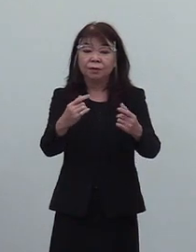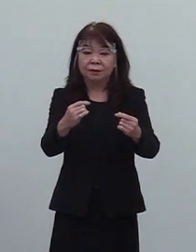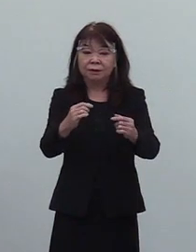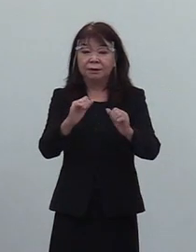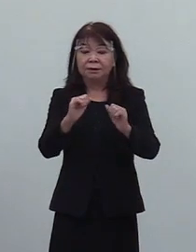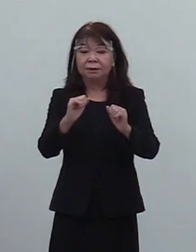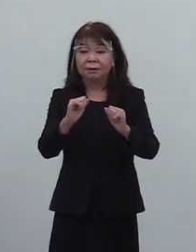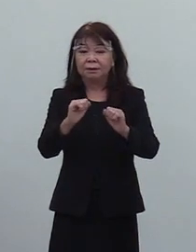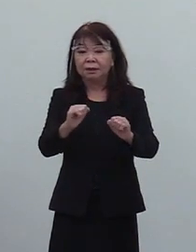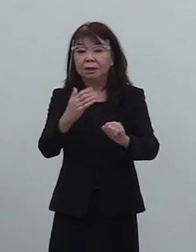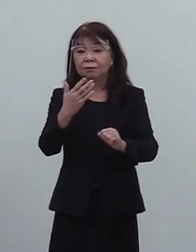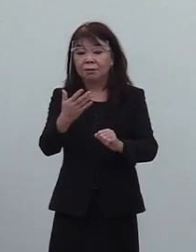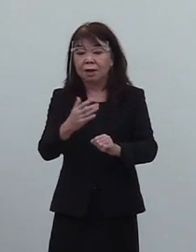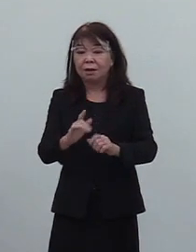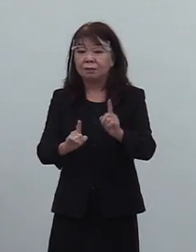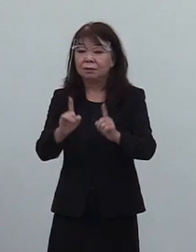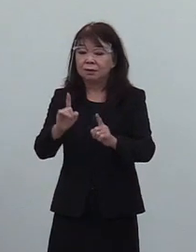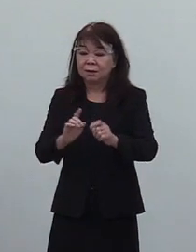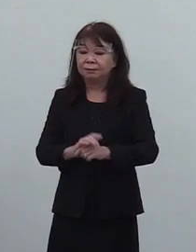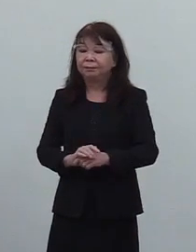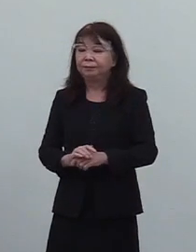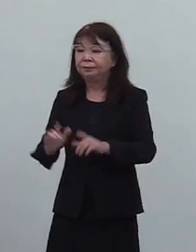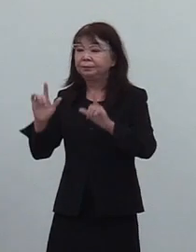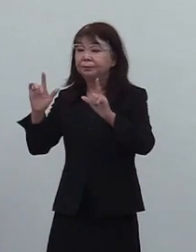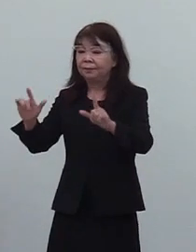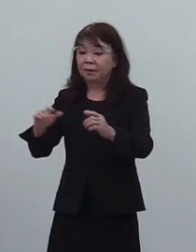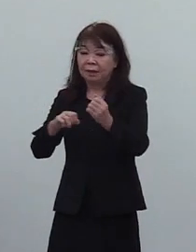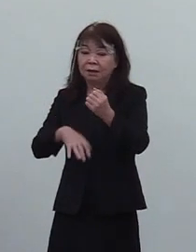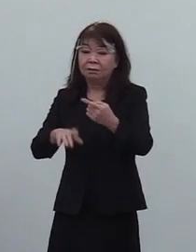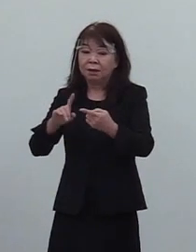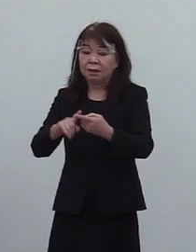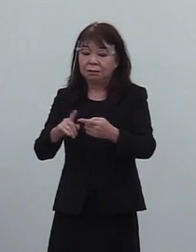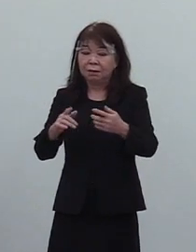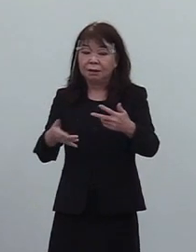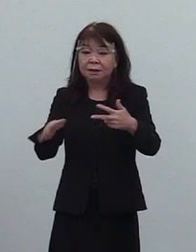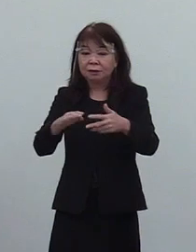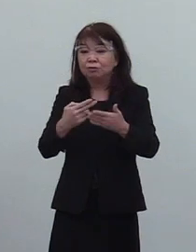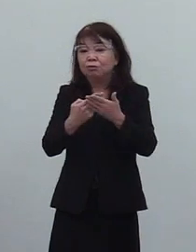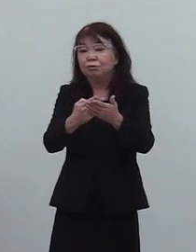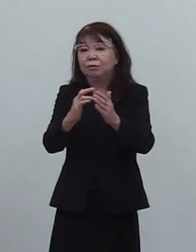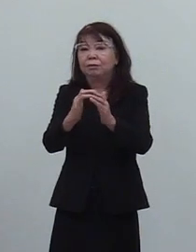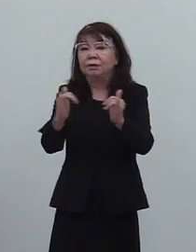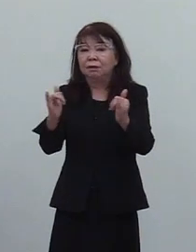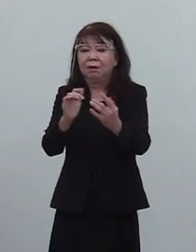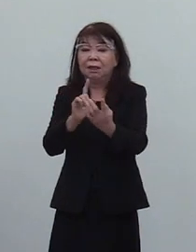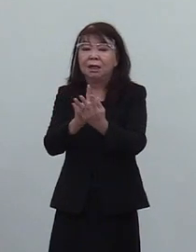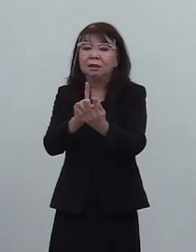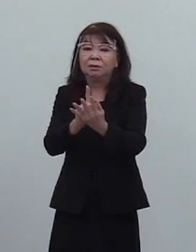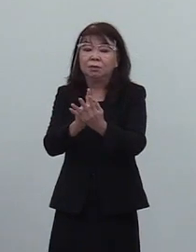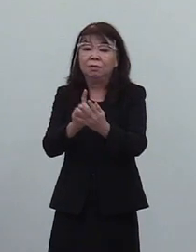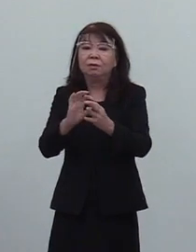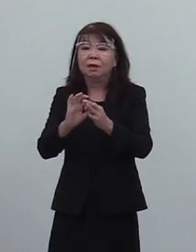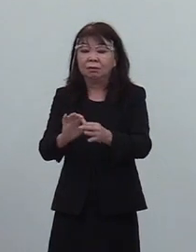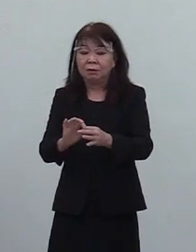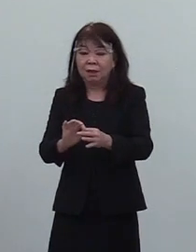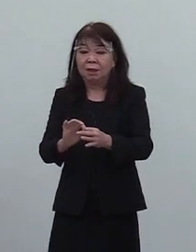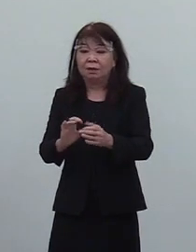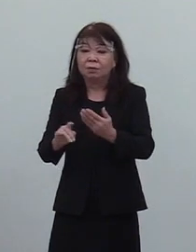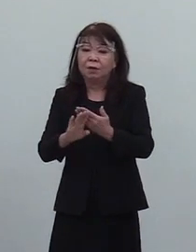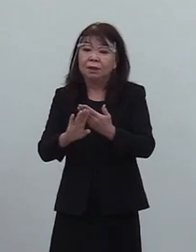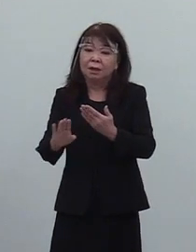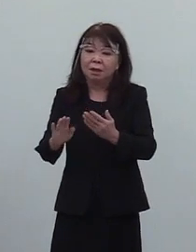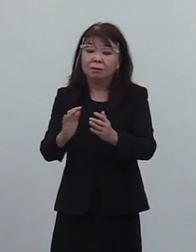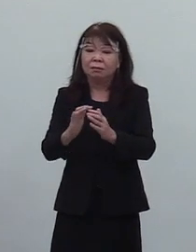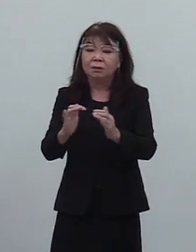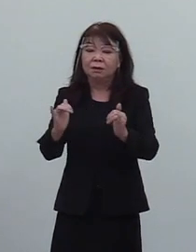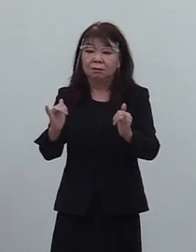かということでいうと、 基本的には入所者を受けておられるところなので、それ以外の方は今この